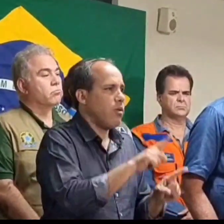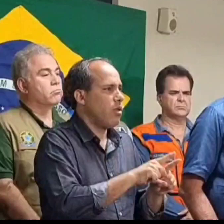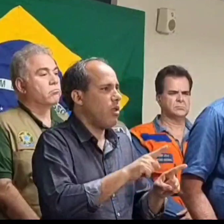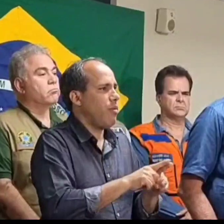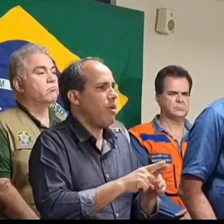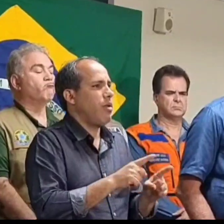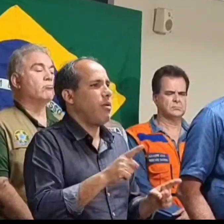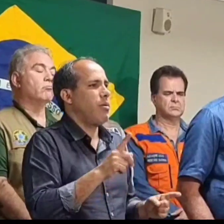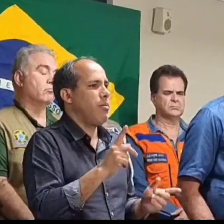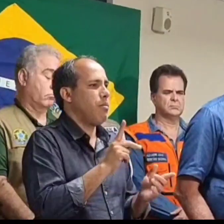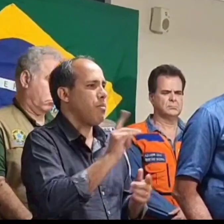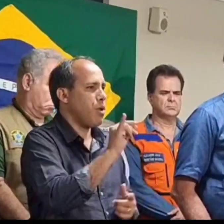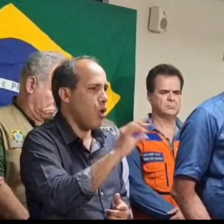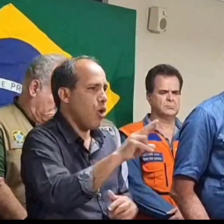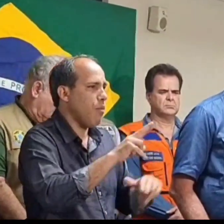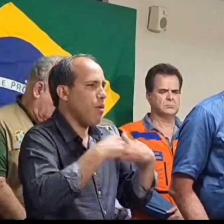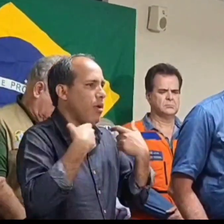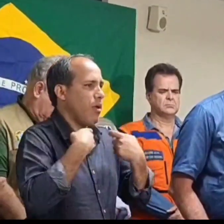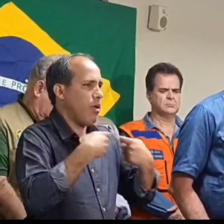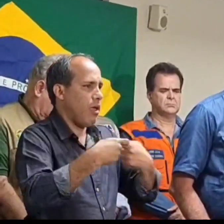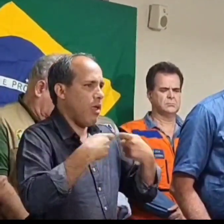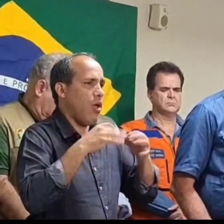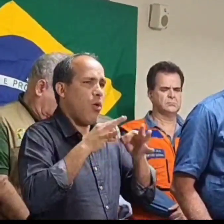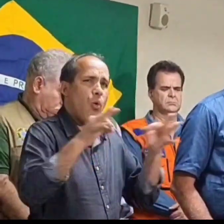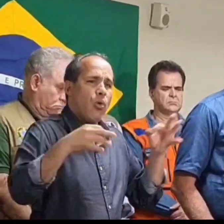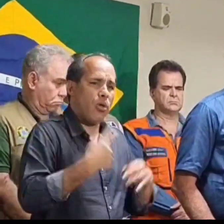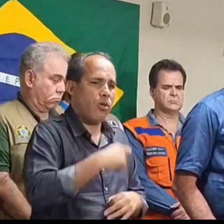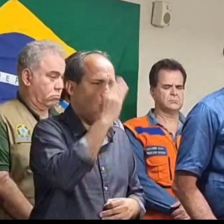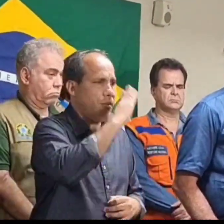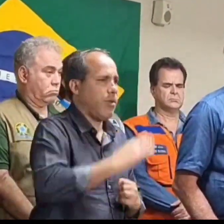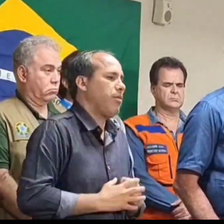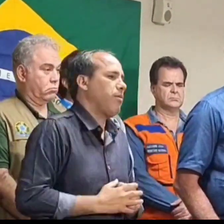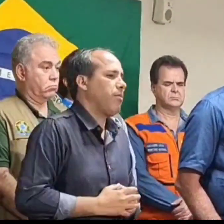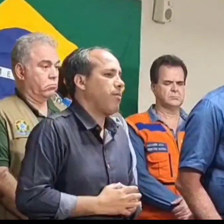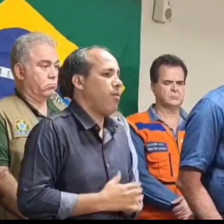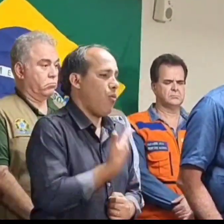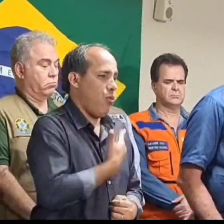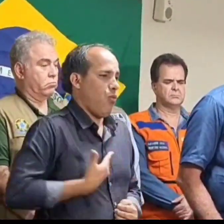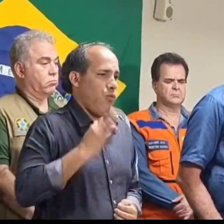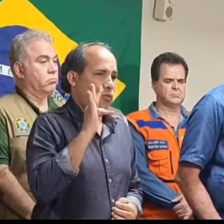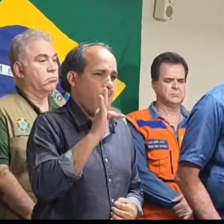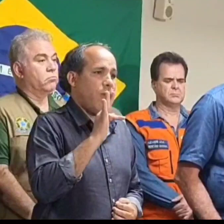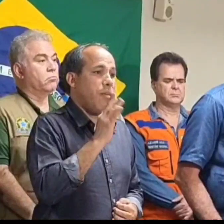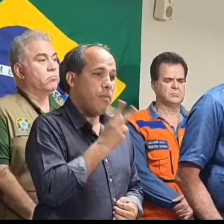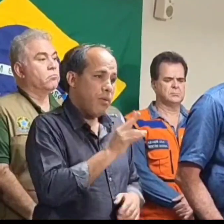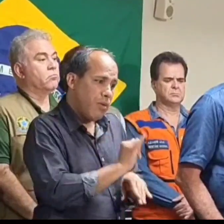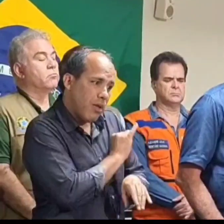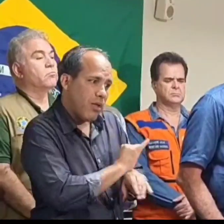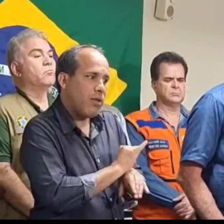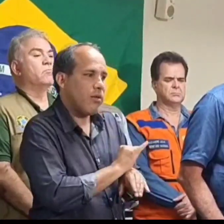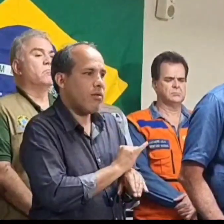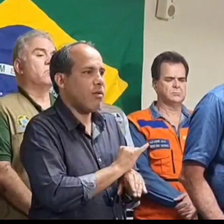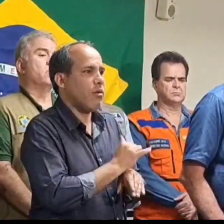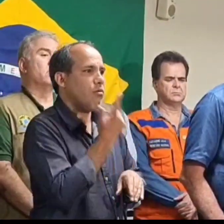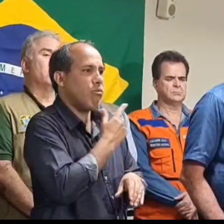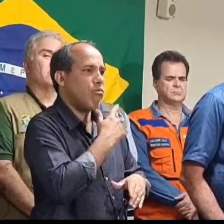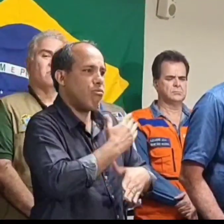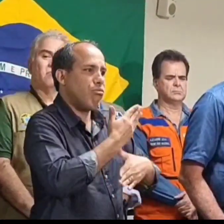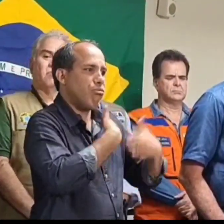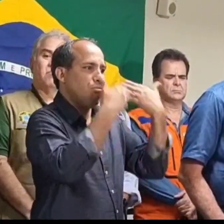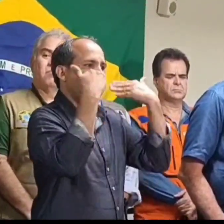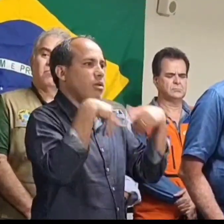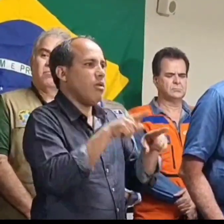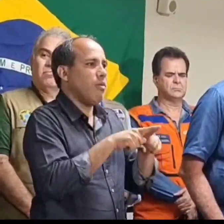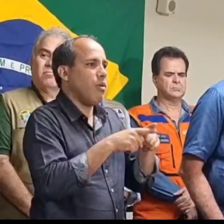também agravado por uma questão de uma guerra longe do Brasil. Ou seja, o governo federal, dessa forma, inovou